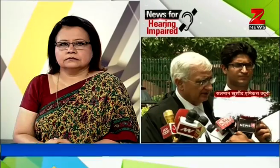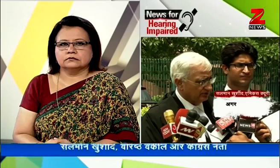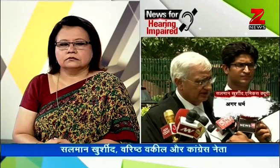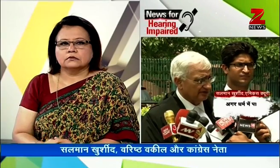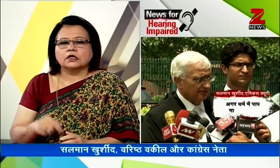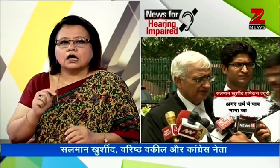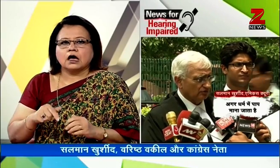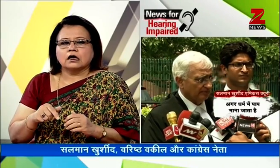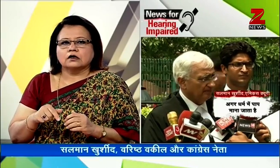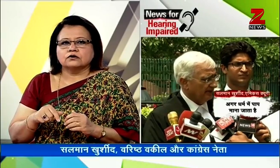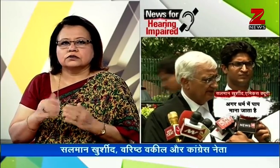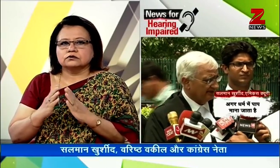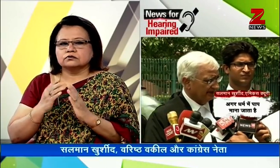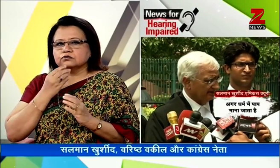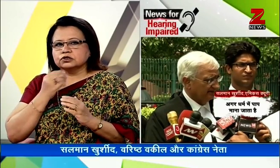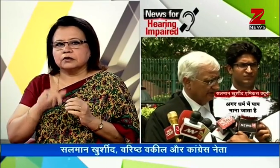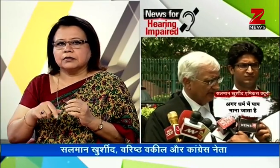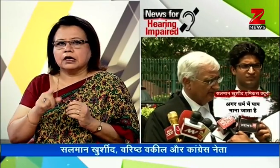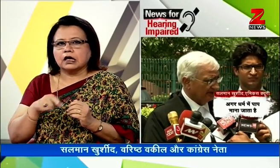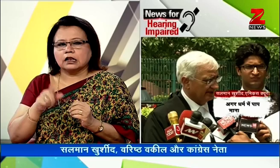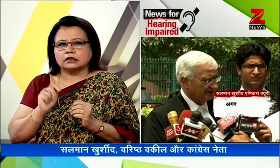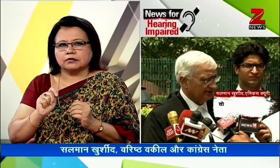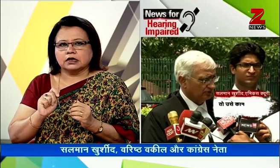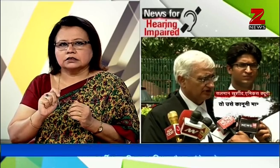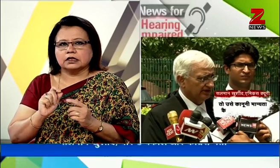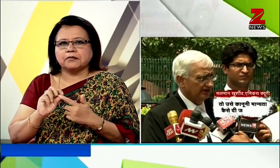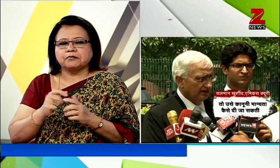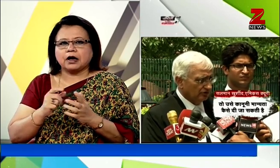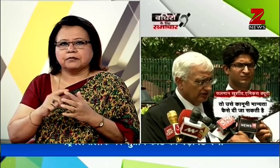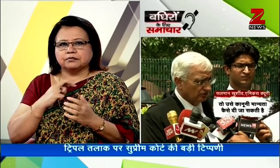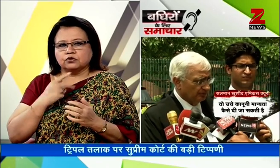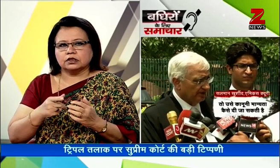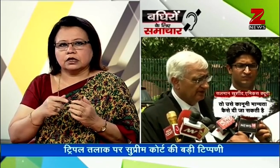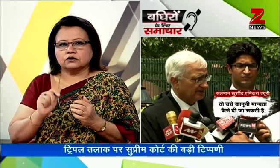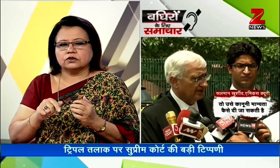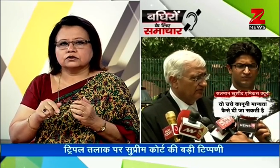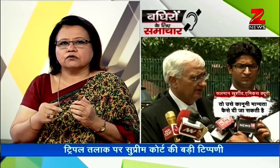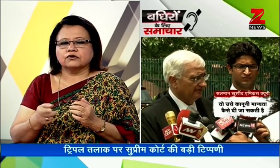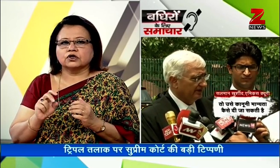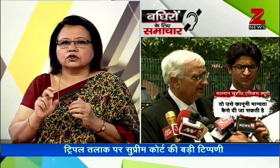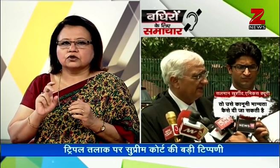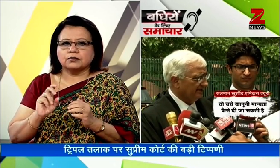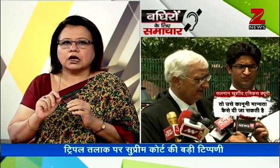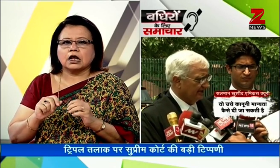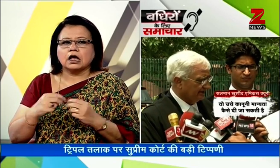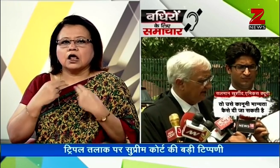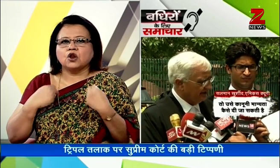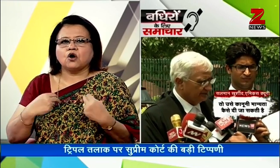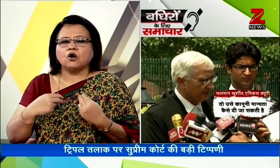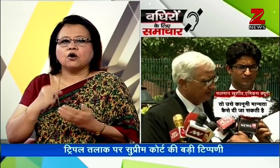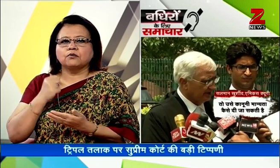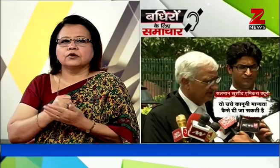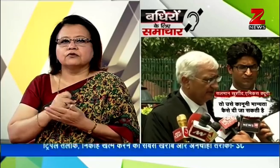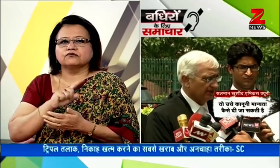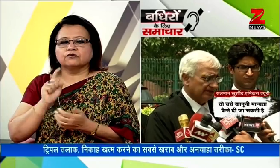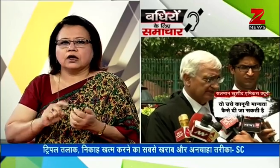तो अगर उस धर्म में इसको पाप माना जाता है, पाप माना जाता है सोच से, तो इसको फिर कानूनी वैधता कैसे दी जा सकती है?